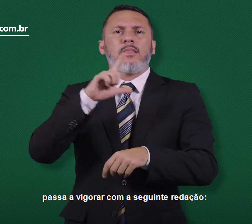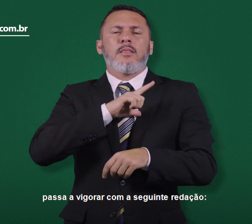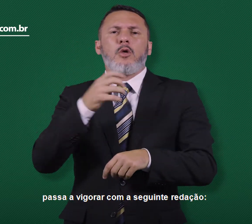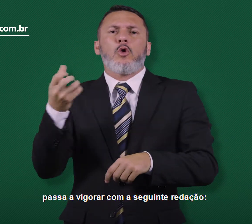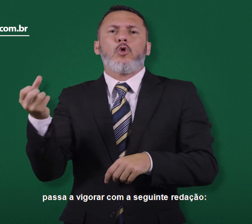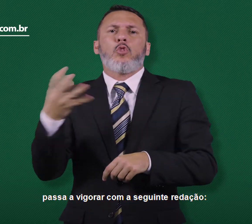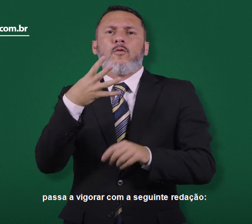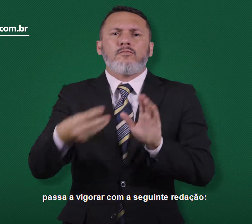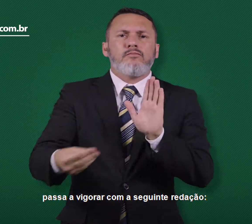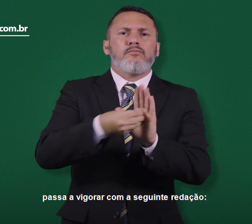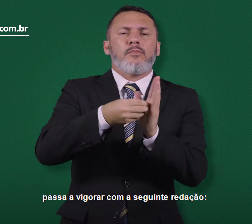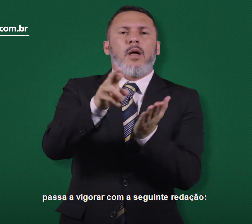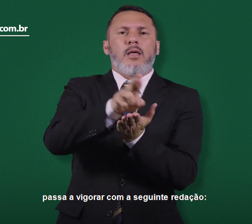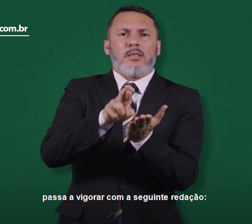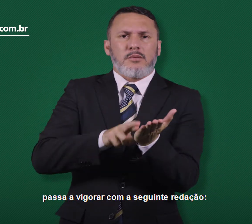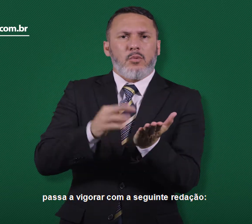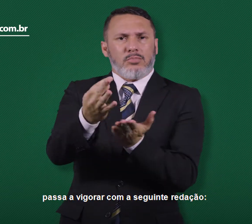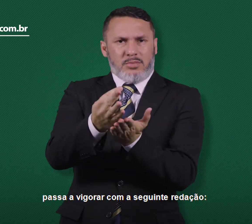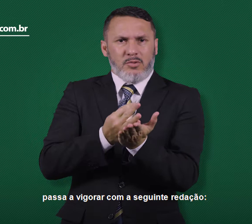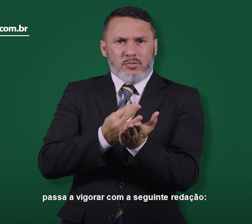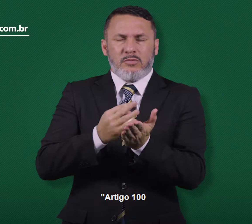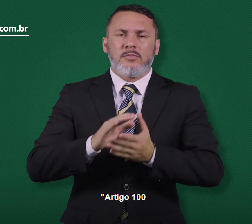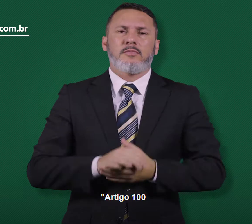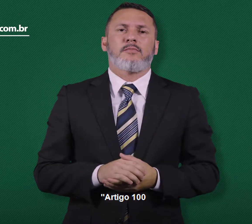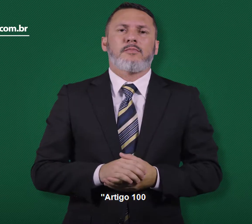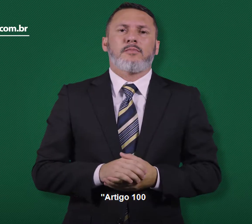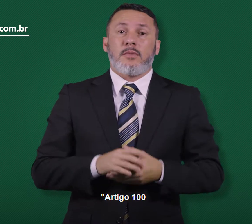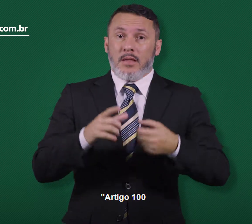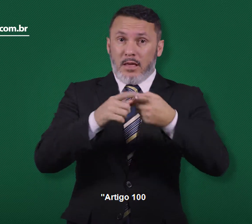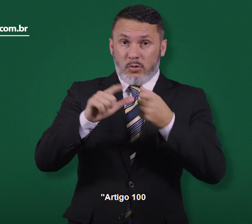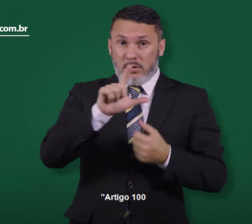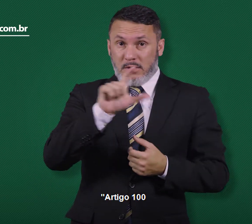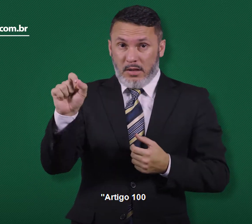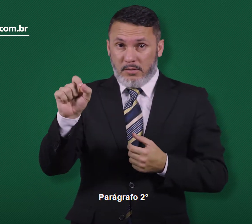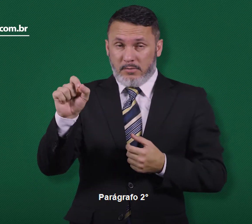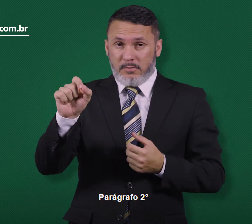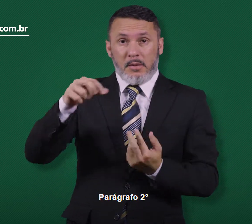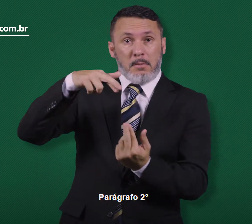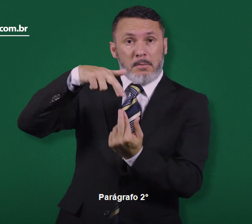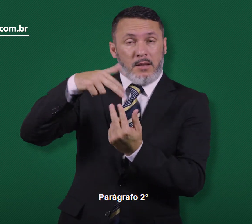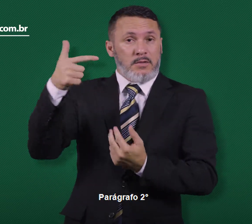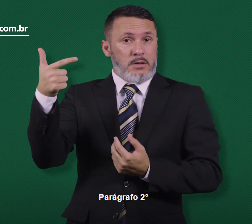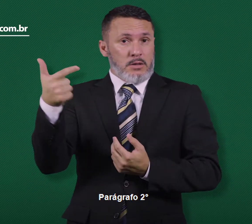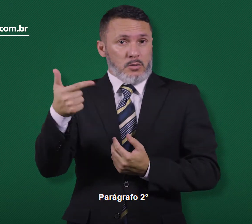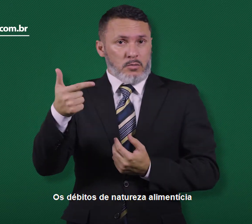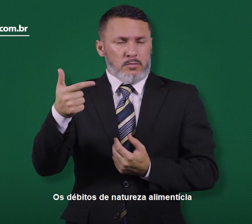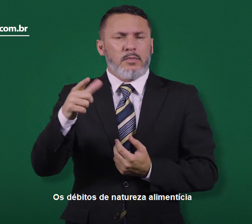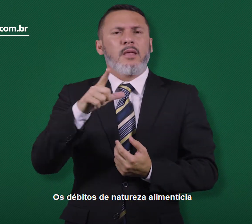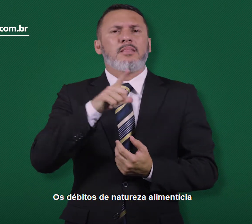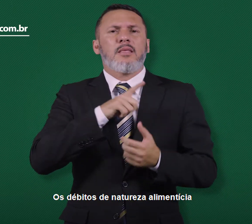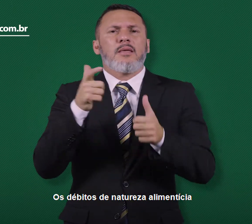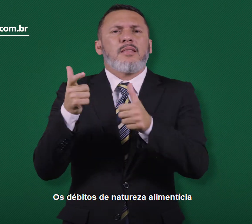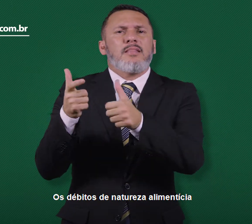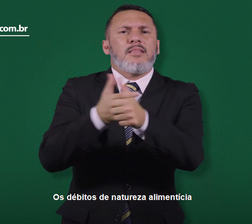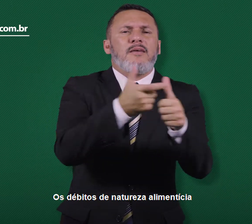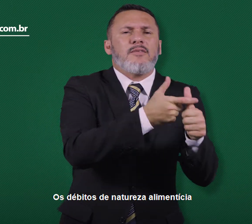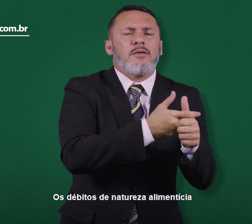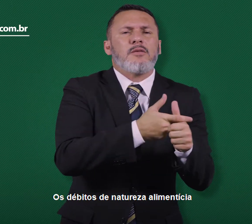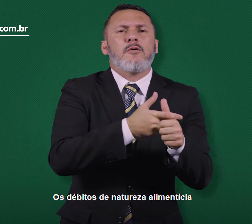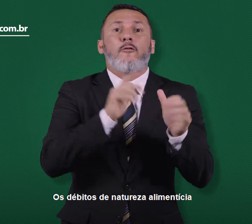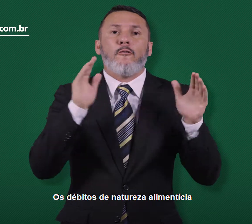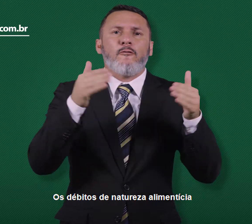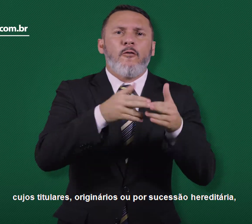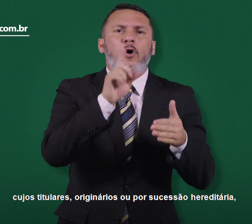Federal passa a vigorar com a seguinte redação. Artigo 100. Parágrafo 2º. Os débitos de